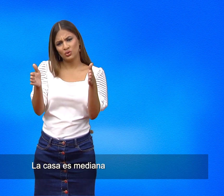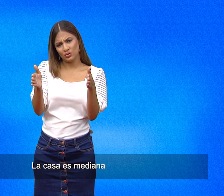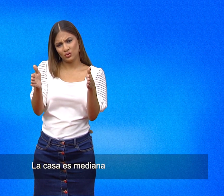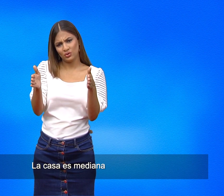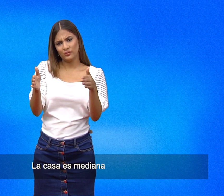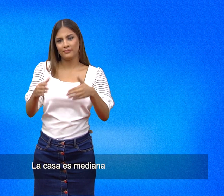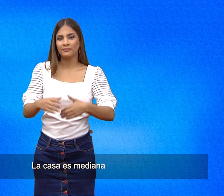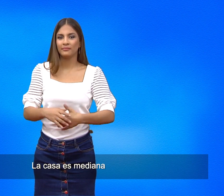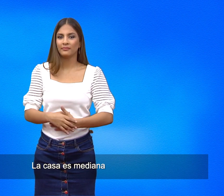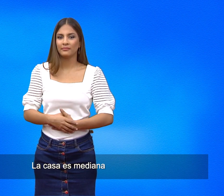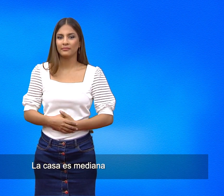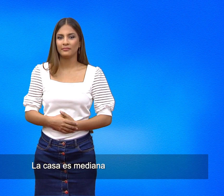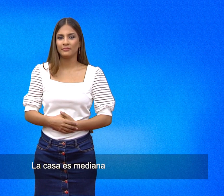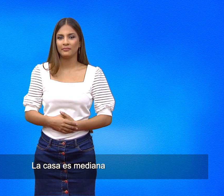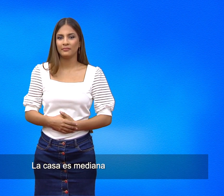la casa es mediana